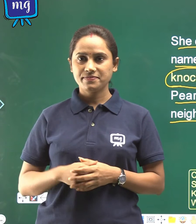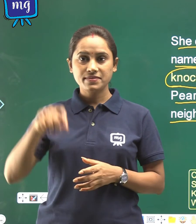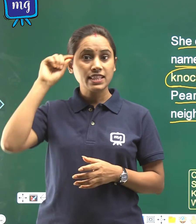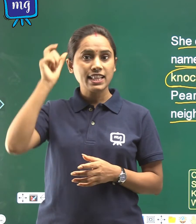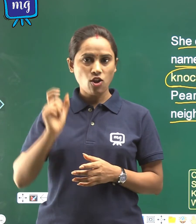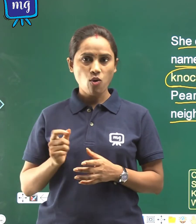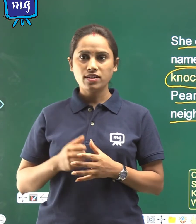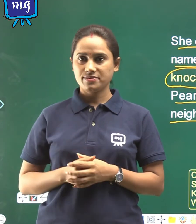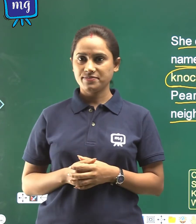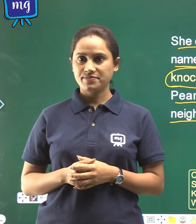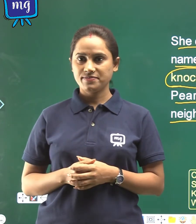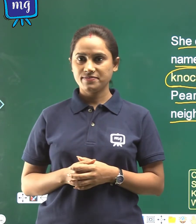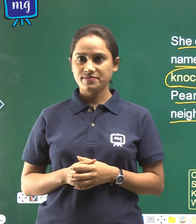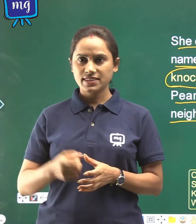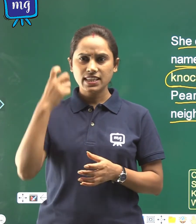नॉक,